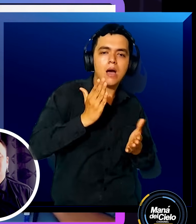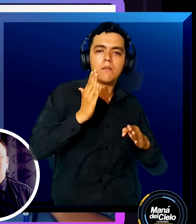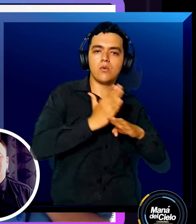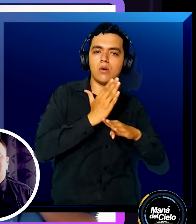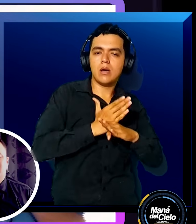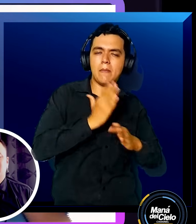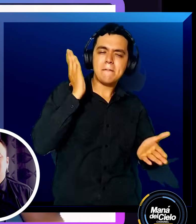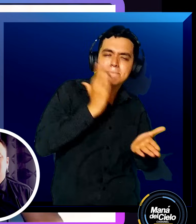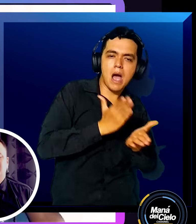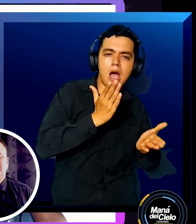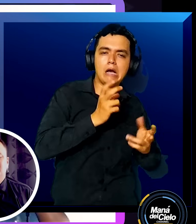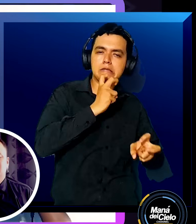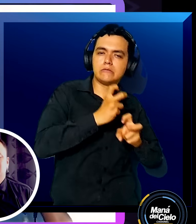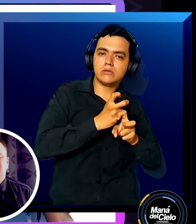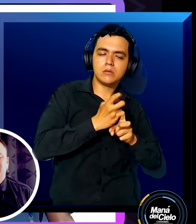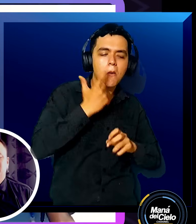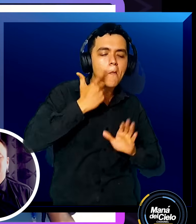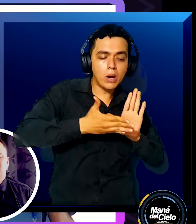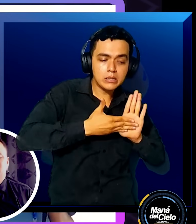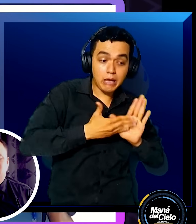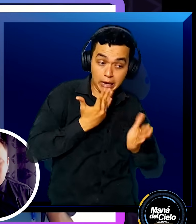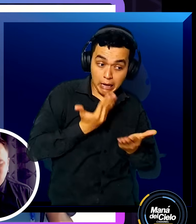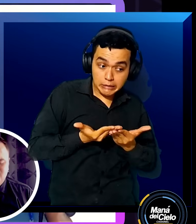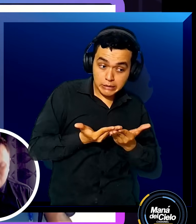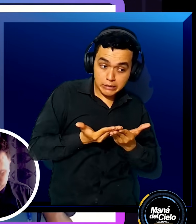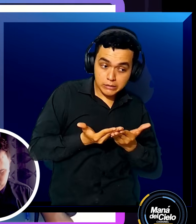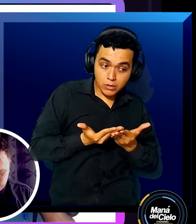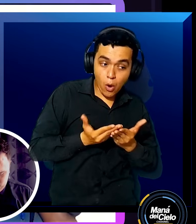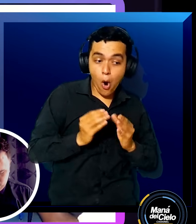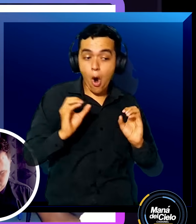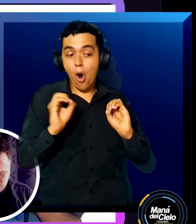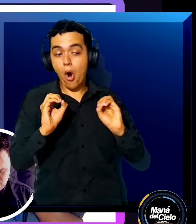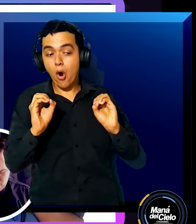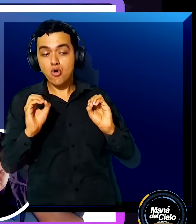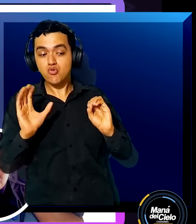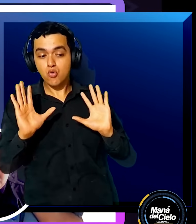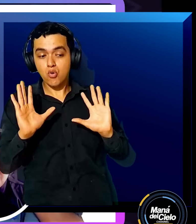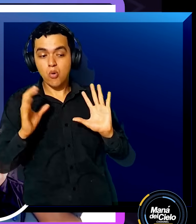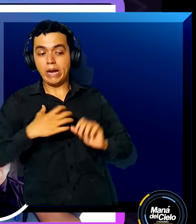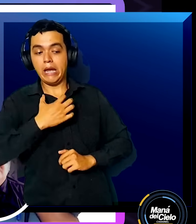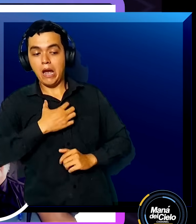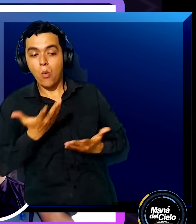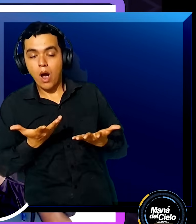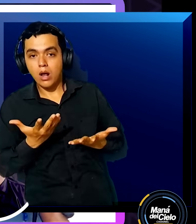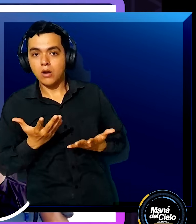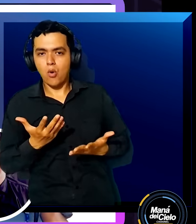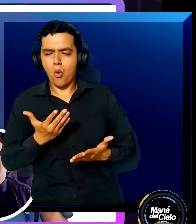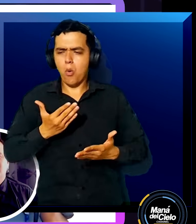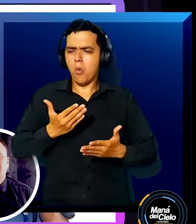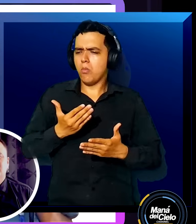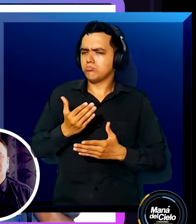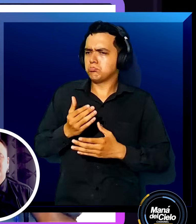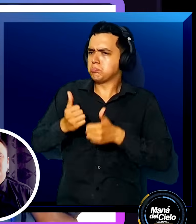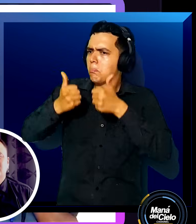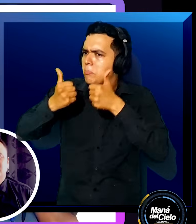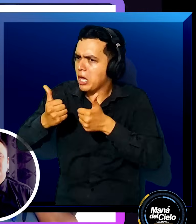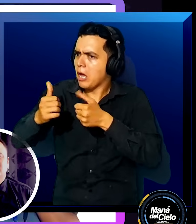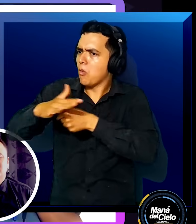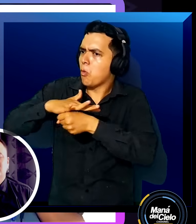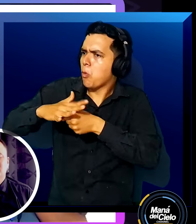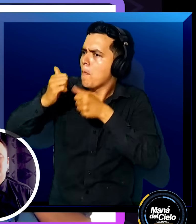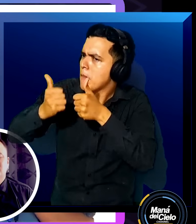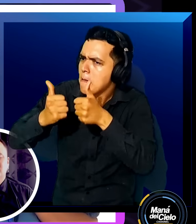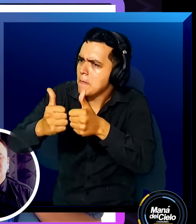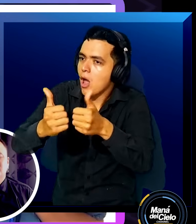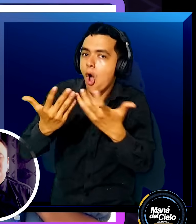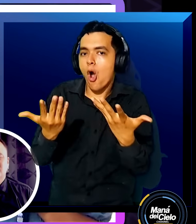Porque uniéndolo a lo del Padre Nuestro, la primera petición es, venga tu reino, establece tu reino en la tierra. Hermanos, el